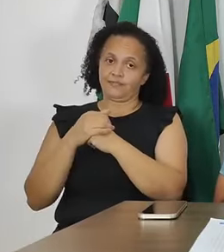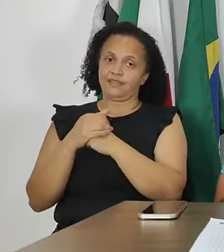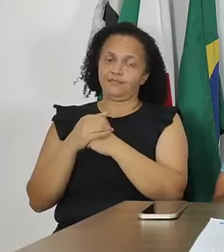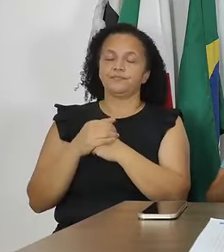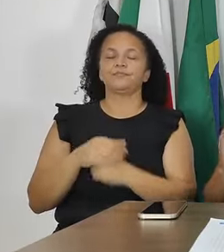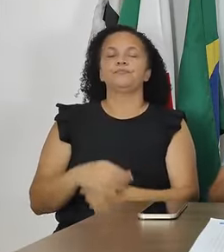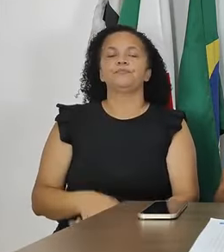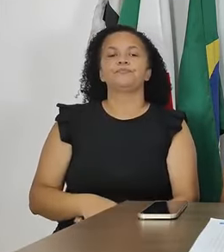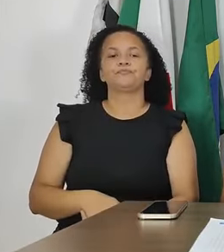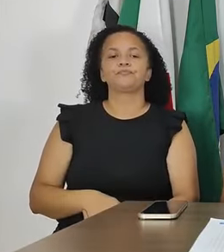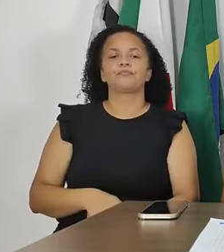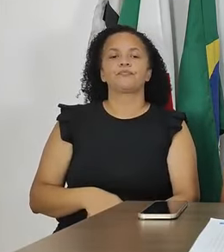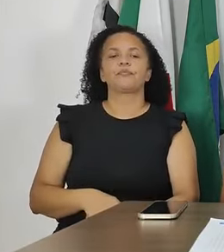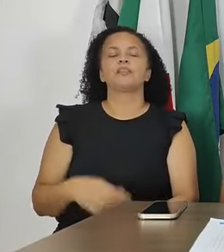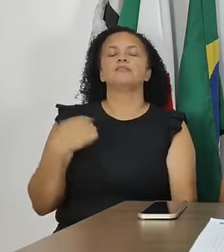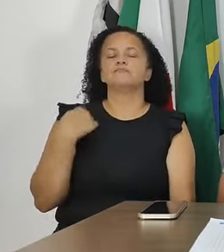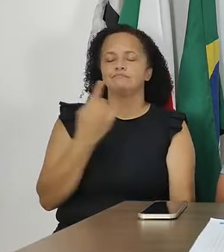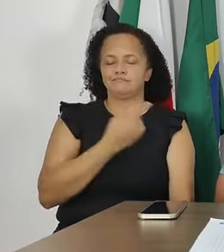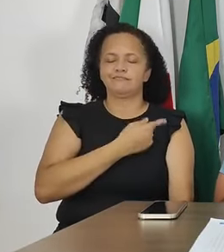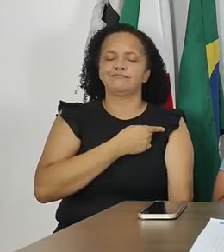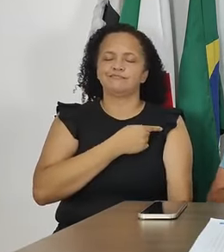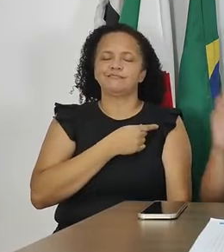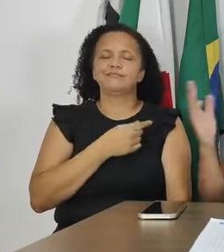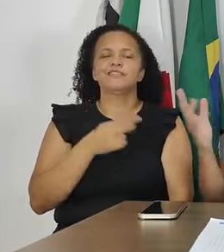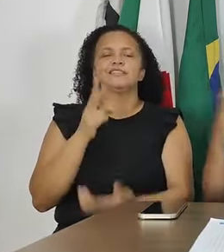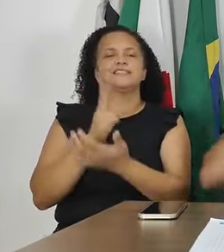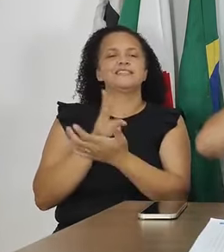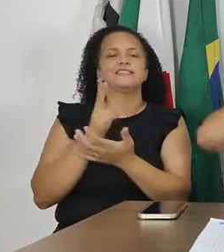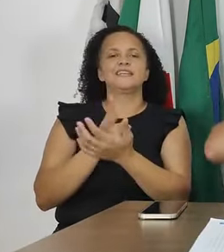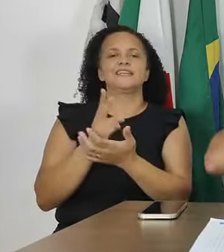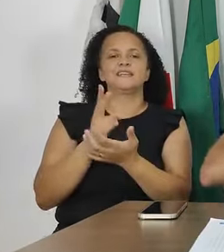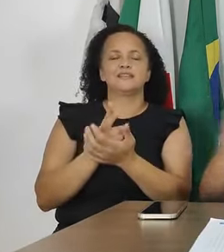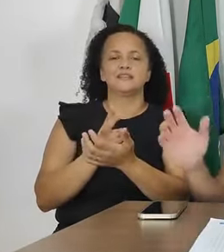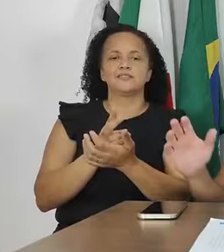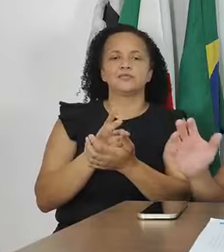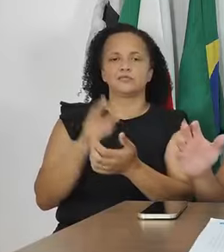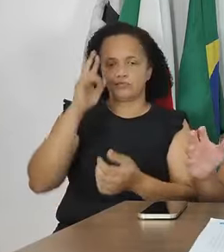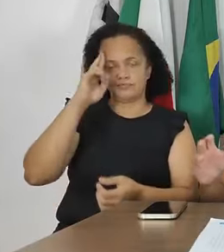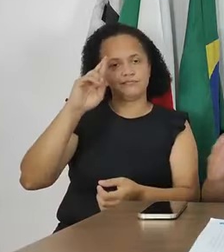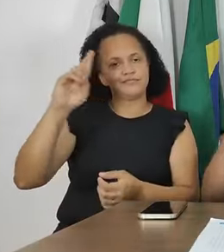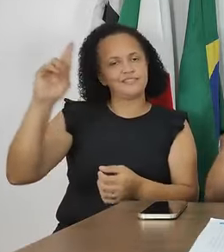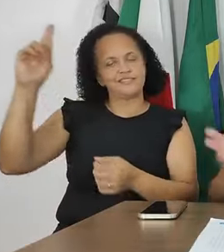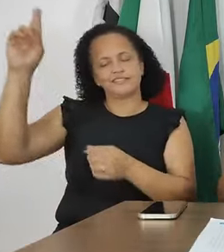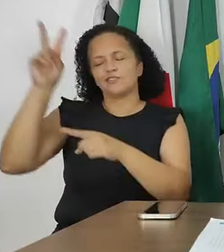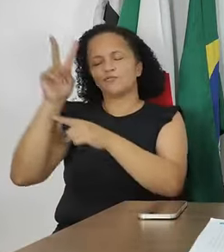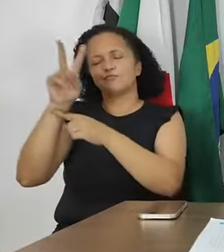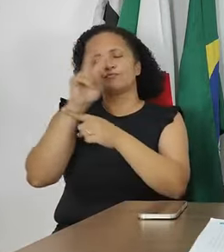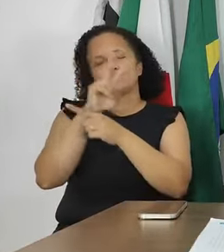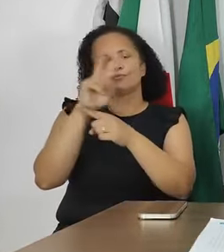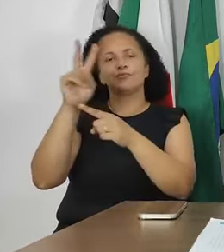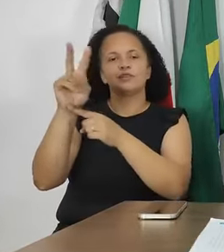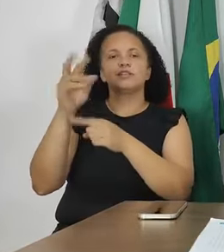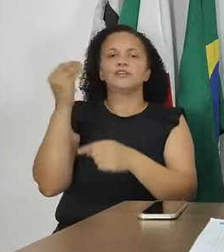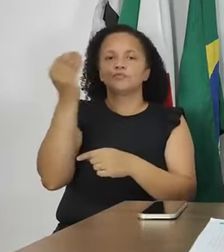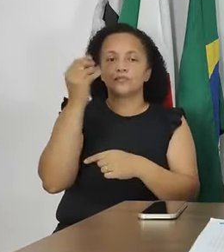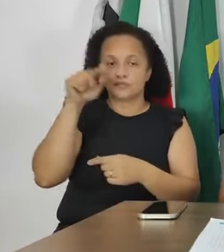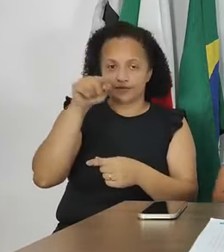conta. O Senhor é o nosso provedor, portanto eu não tenho falta de nada, porque Deus supre todas as